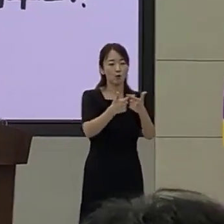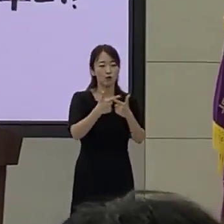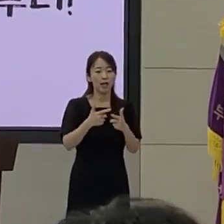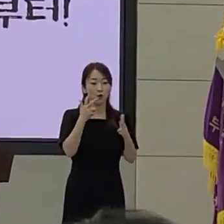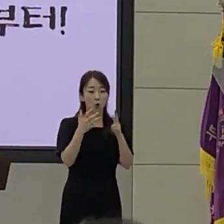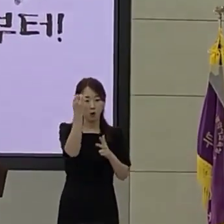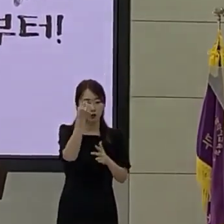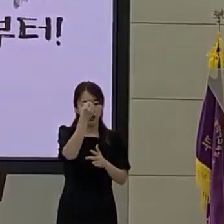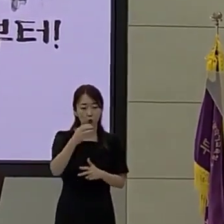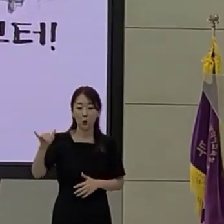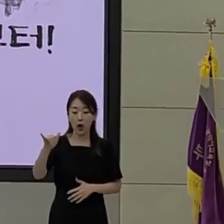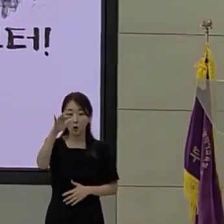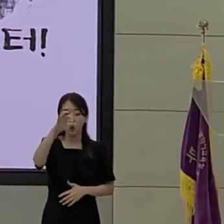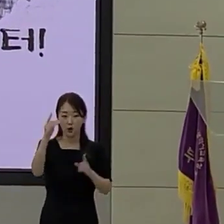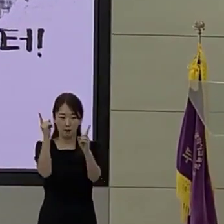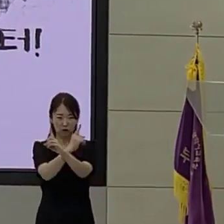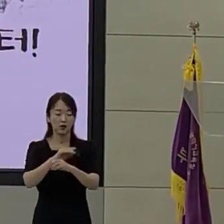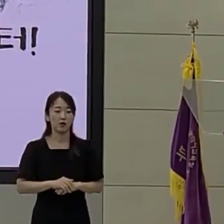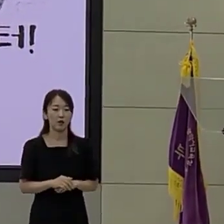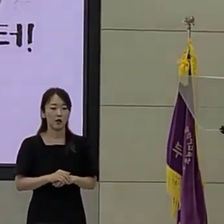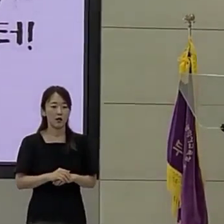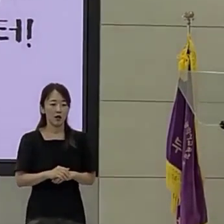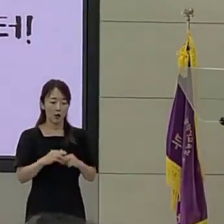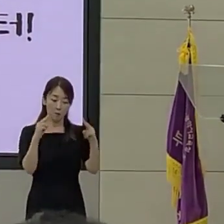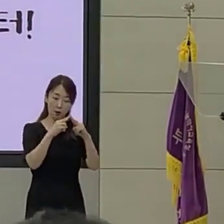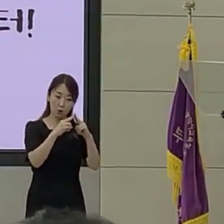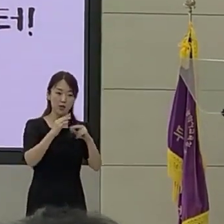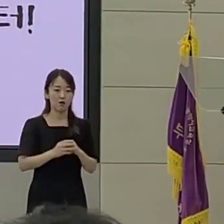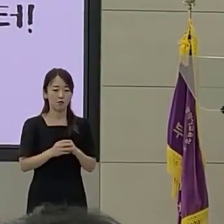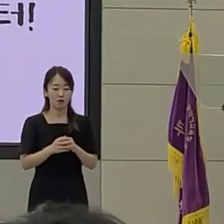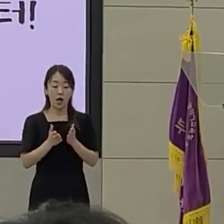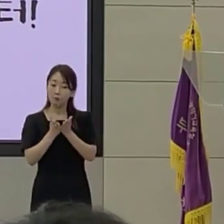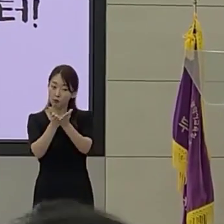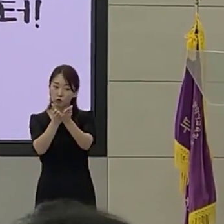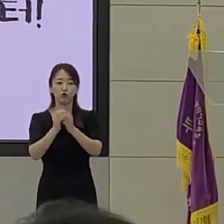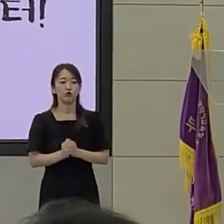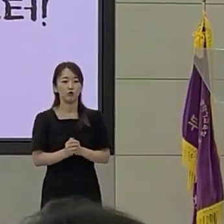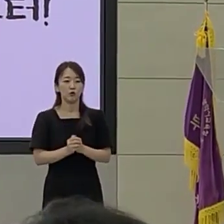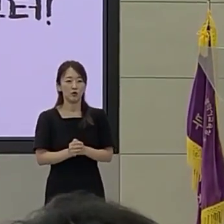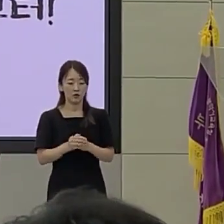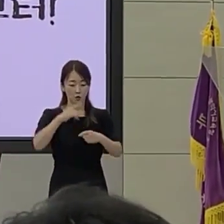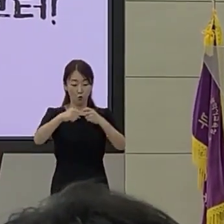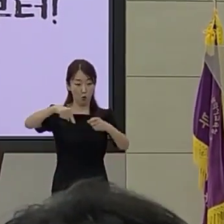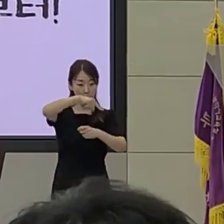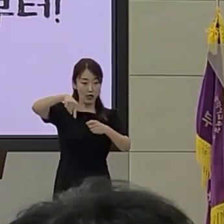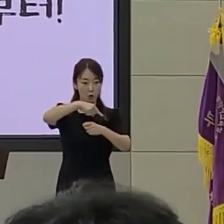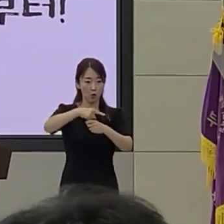부산 항공고로 전환 개교했으며 전력반도체, 항만물류,